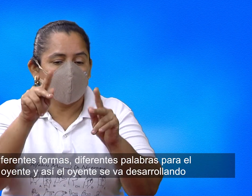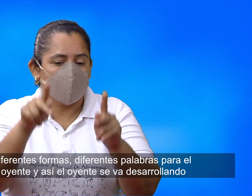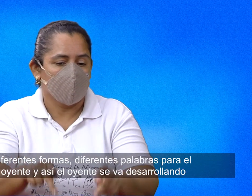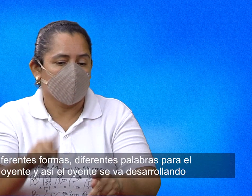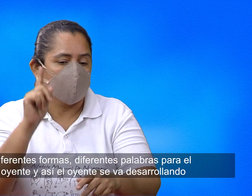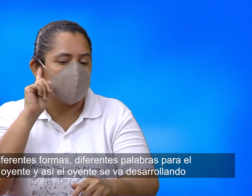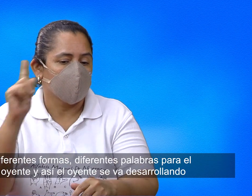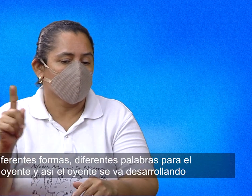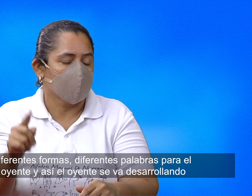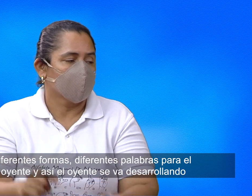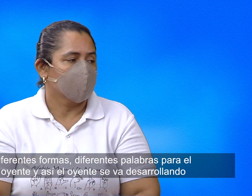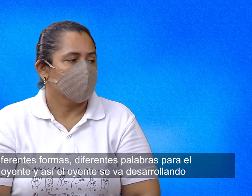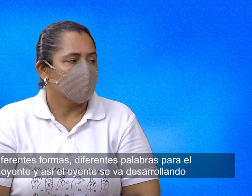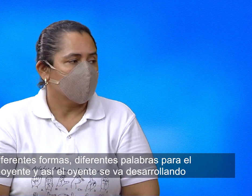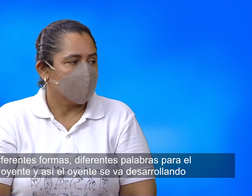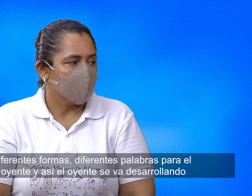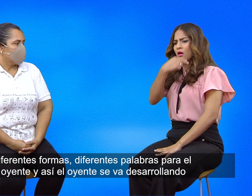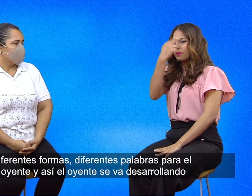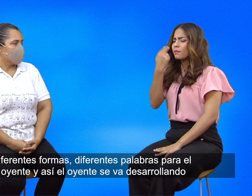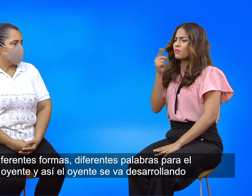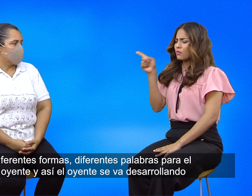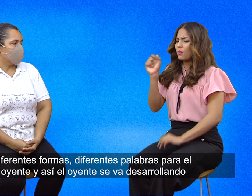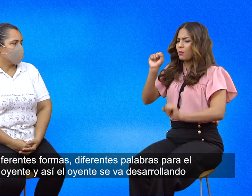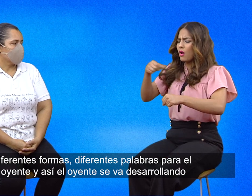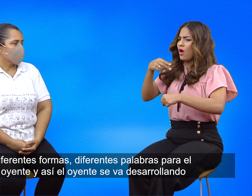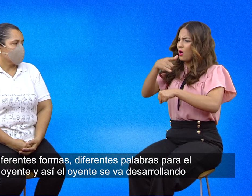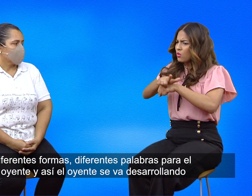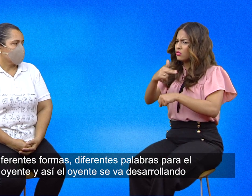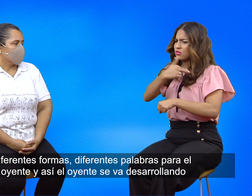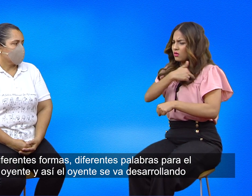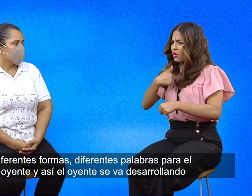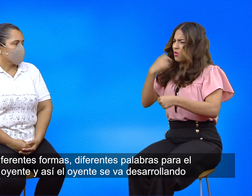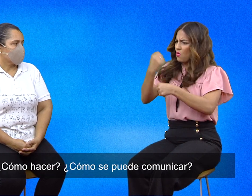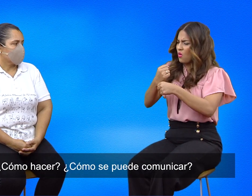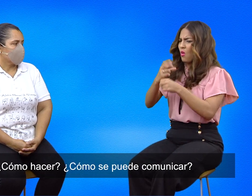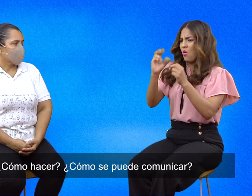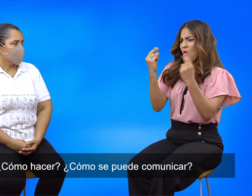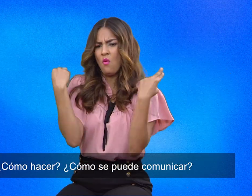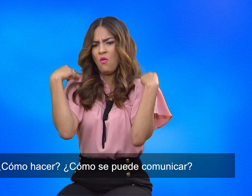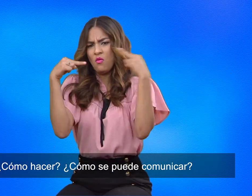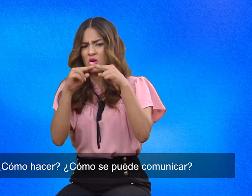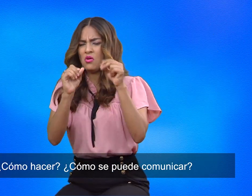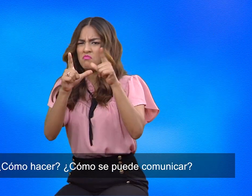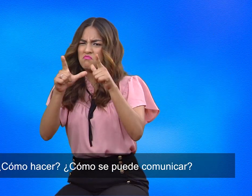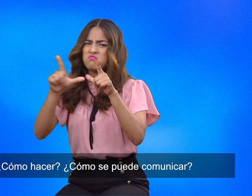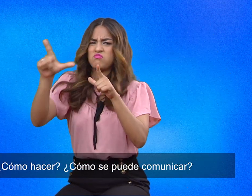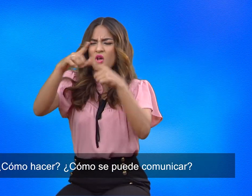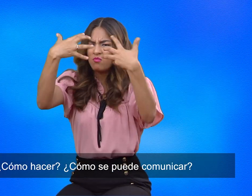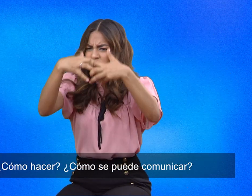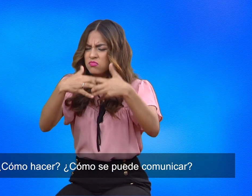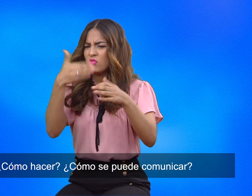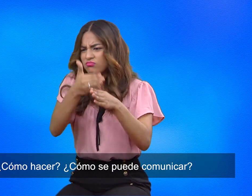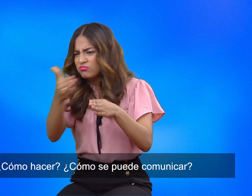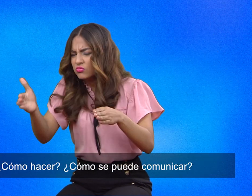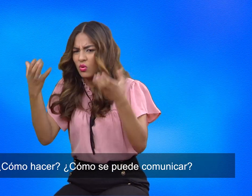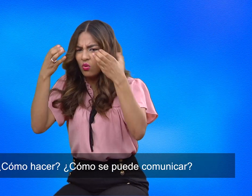diferentes palabras para el oyente, y así el oyente se va desarrollando. ¿Cómo hacer que el